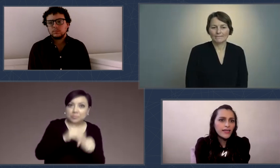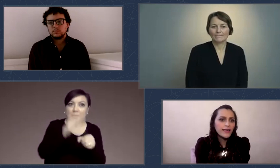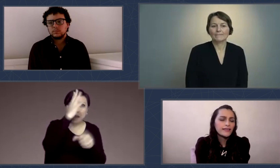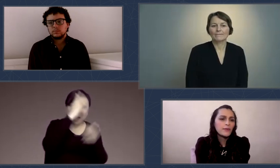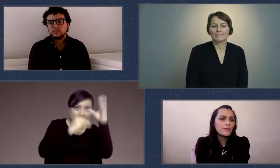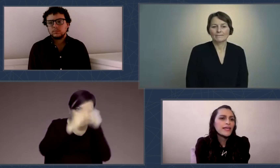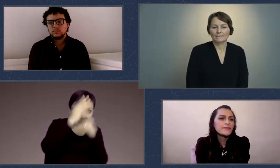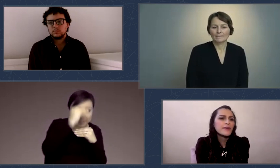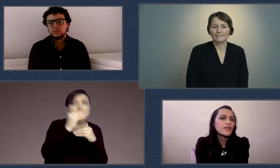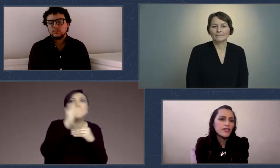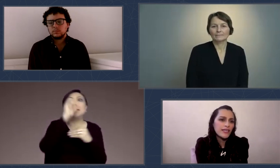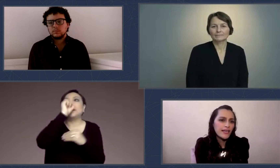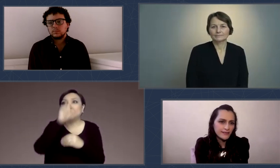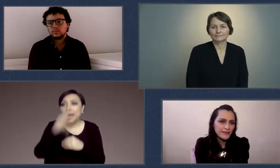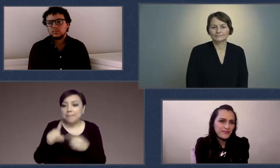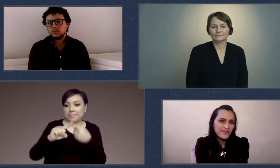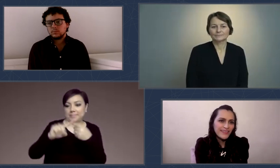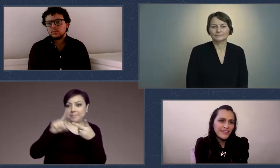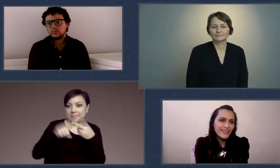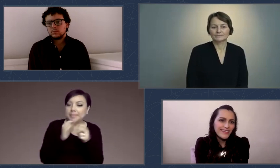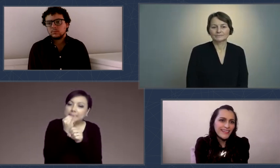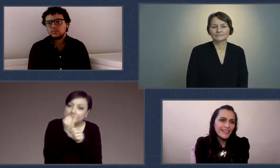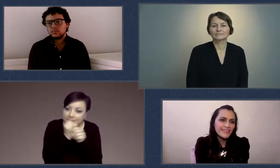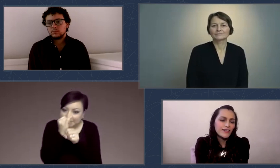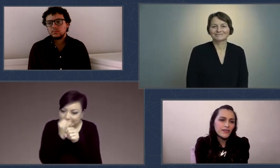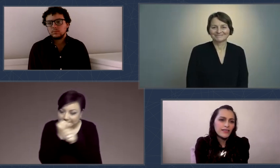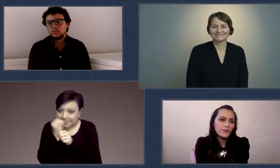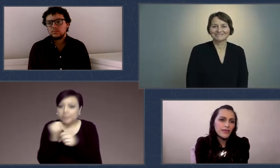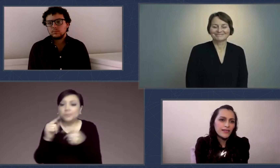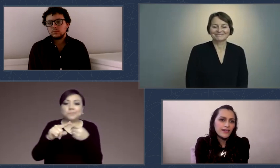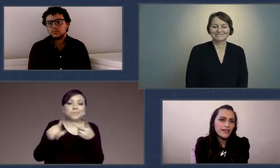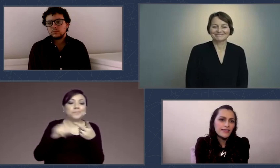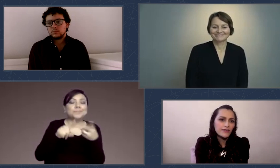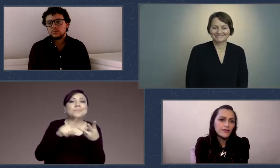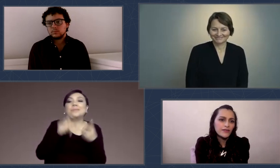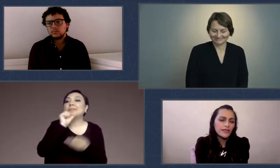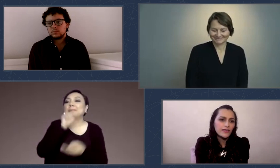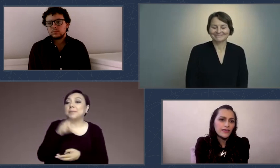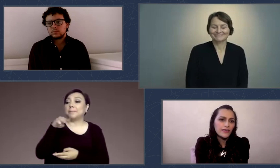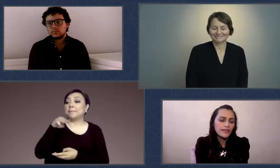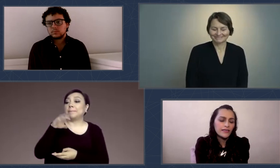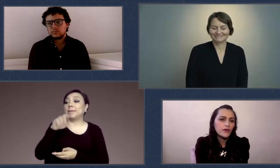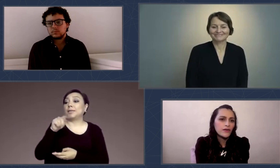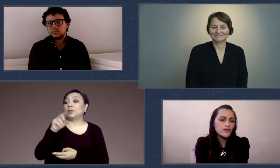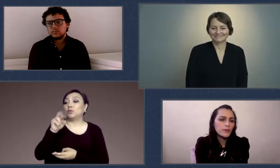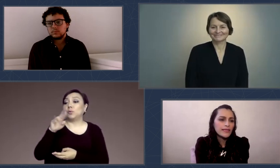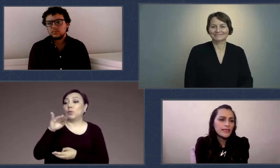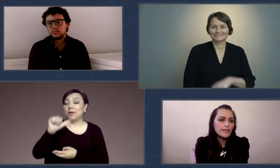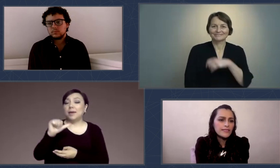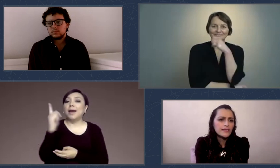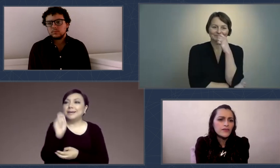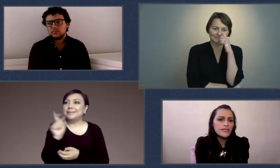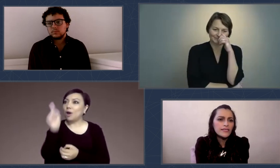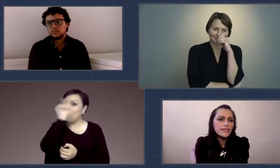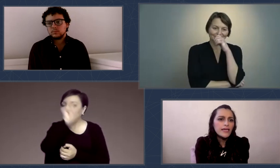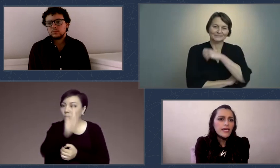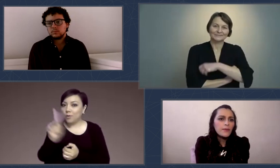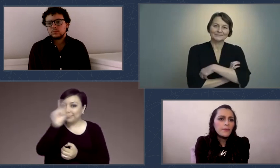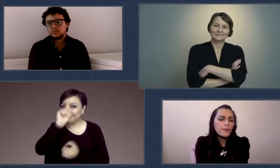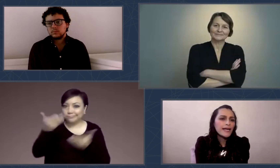investigación, también es mentoría. Es algo que también resalto de lo que nos comentabas.